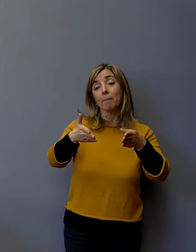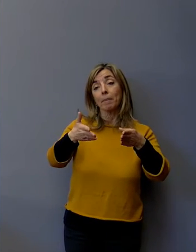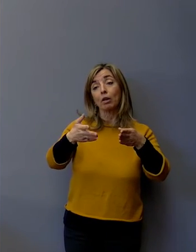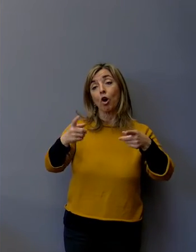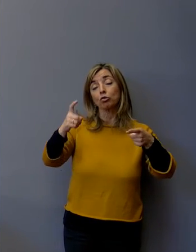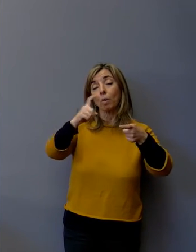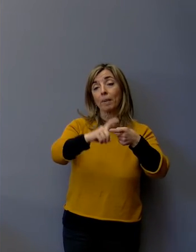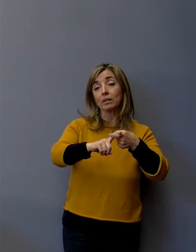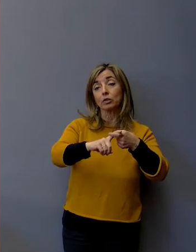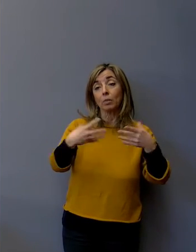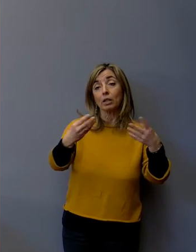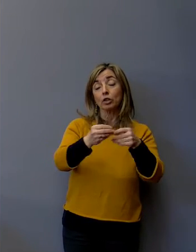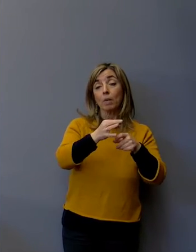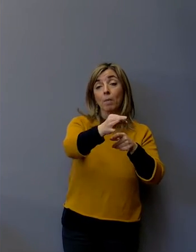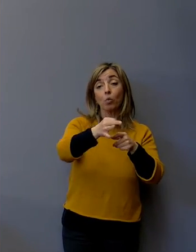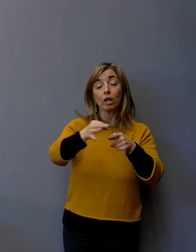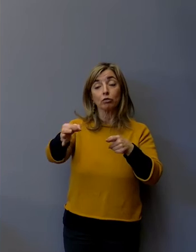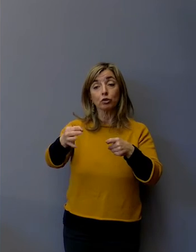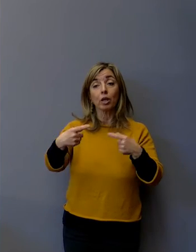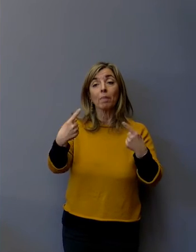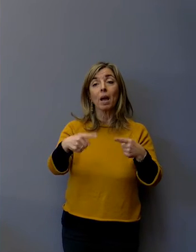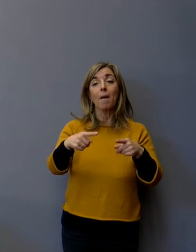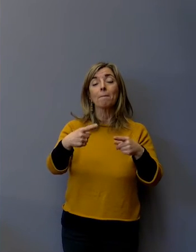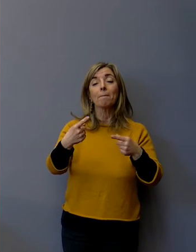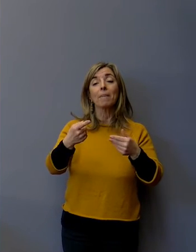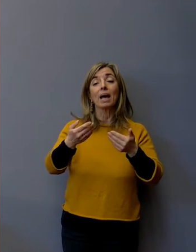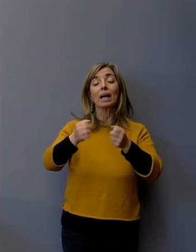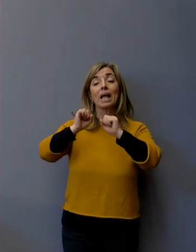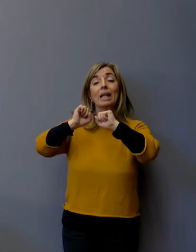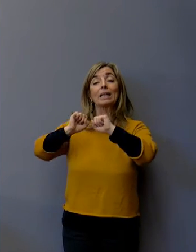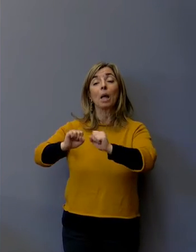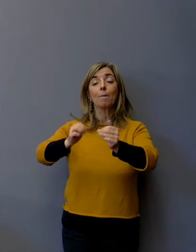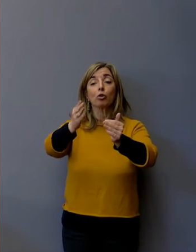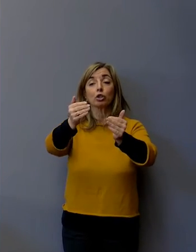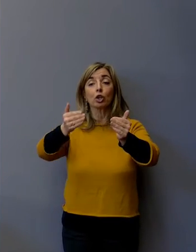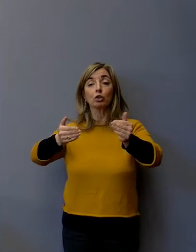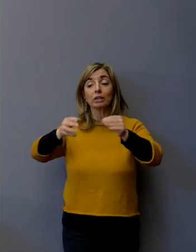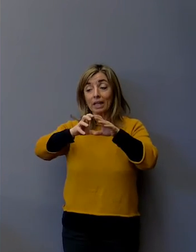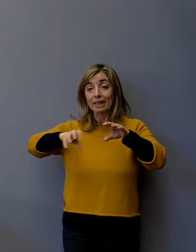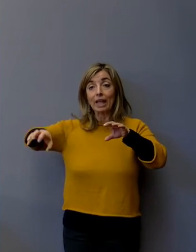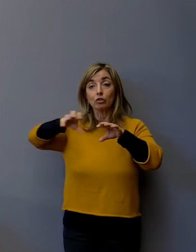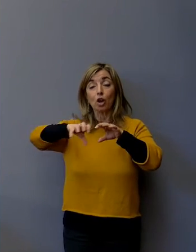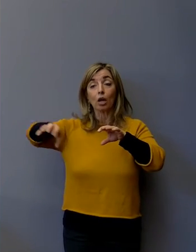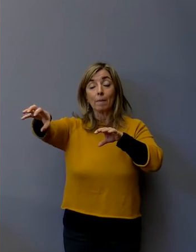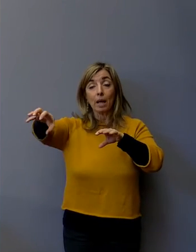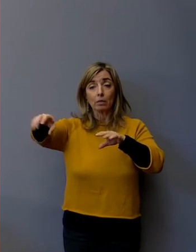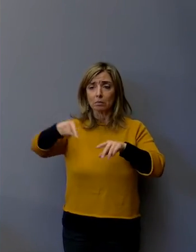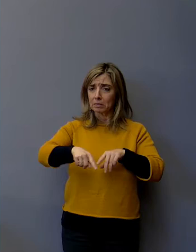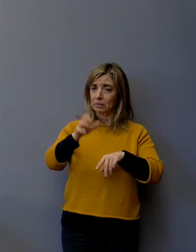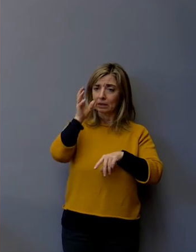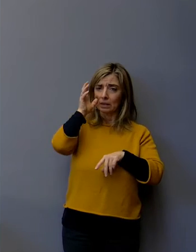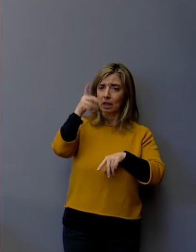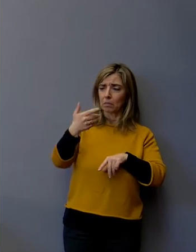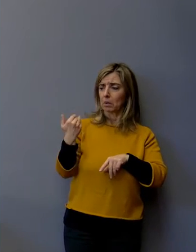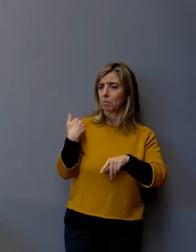quanto riguarda il tema del dislocamento dei depositi costieri e anche questo è strano perché io l'ho silvio proprio in questi giorni il sindaco so neanche